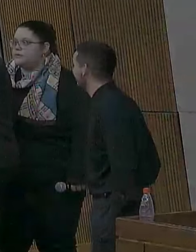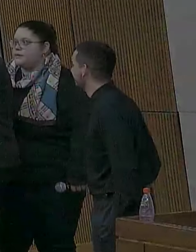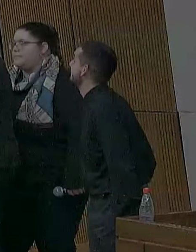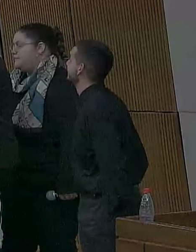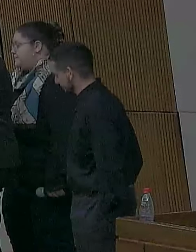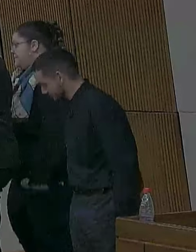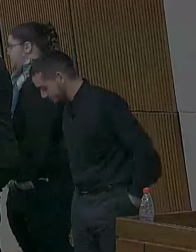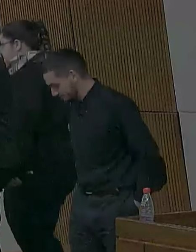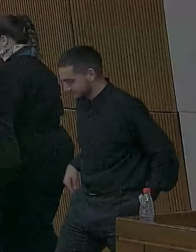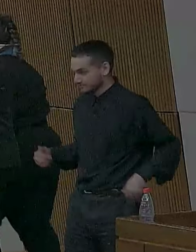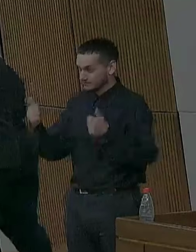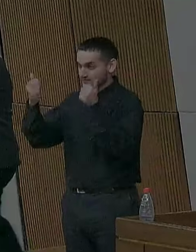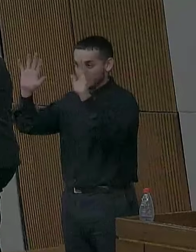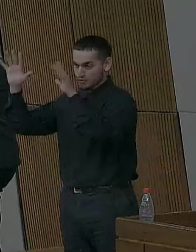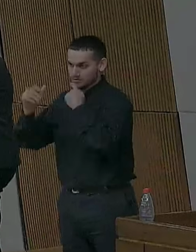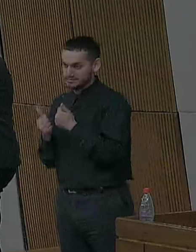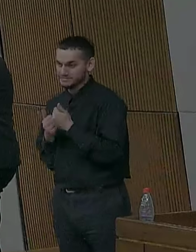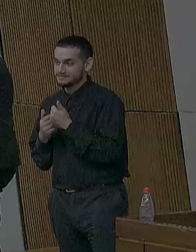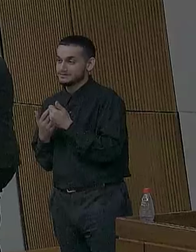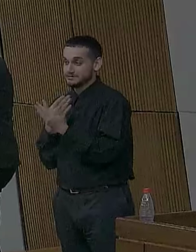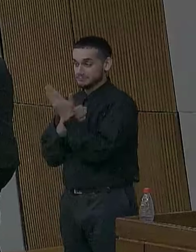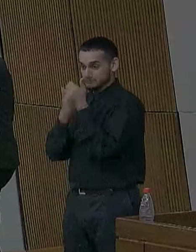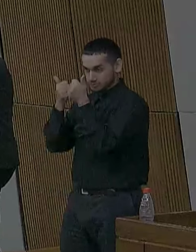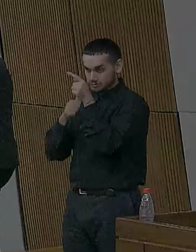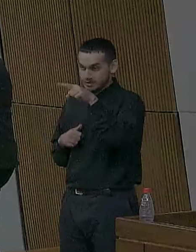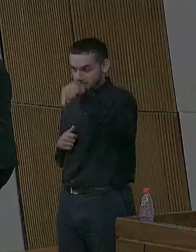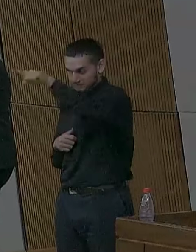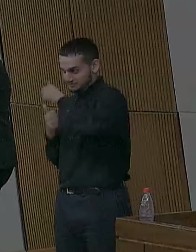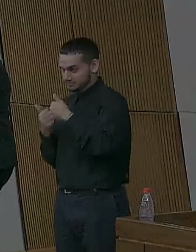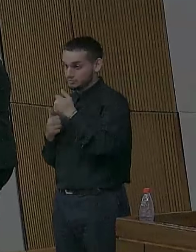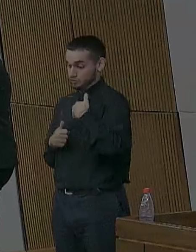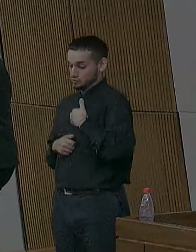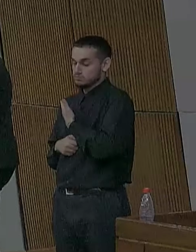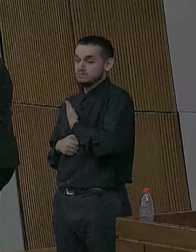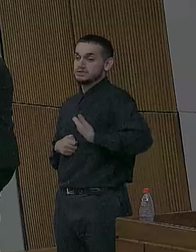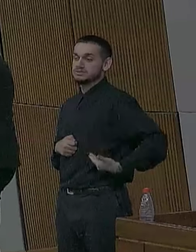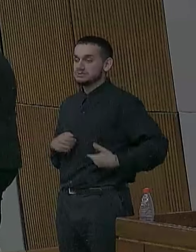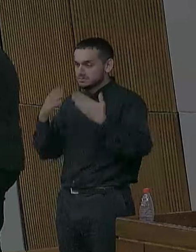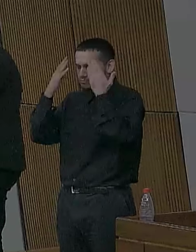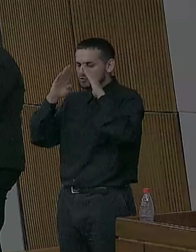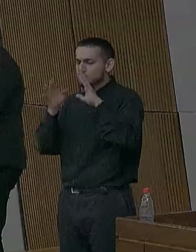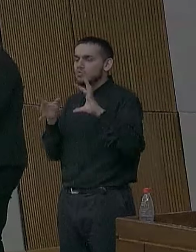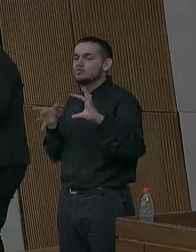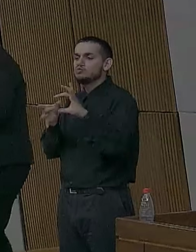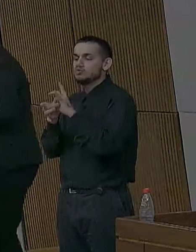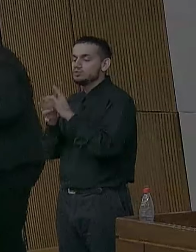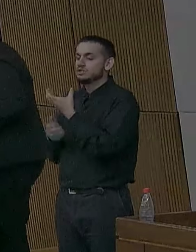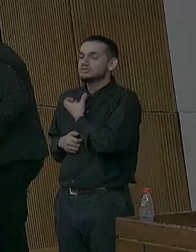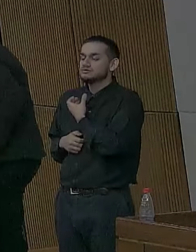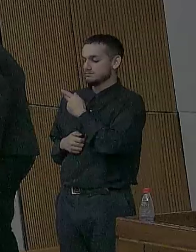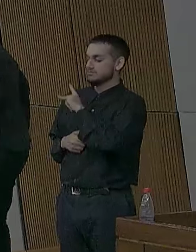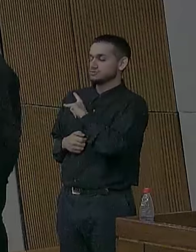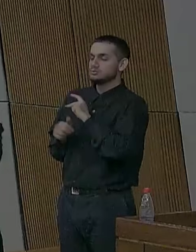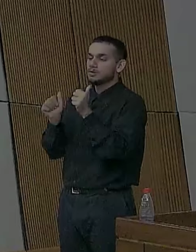Hola, ahí está. Muy buenos días a todos. Como presidente de la Unión Nacional de Personas con Discapacidad